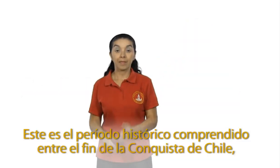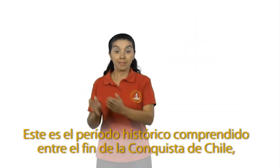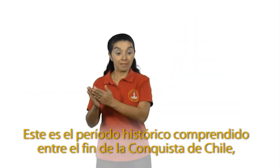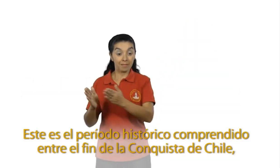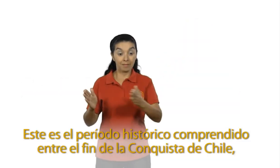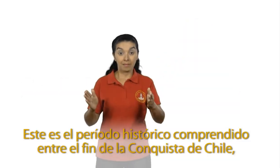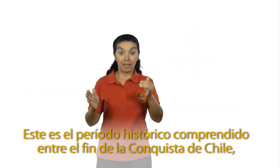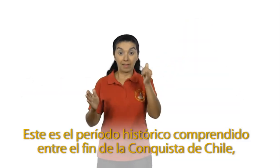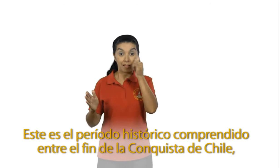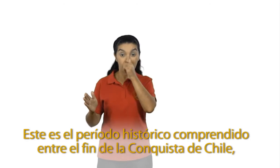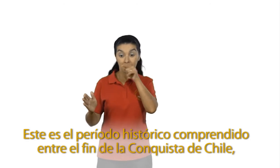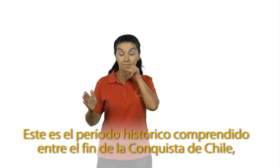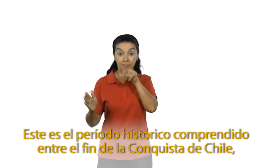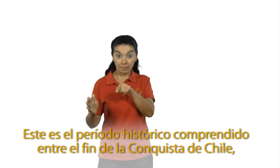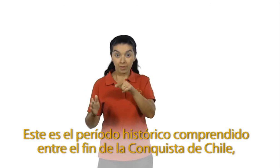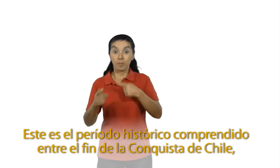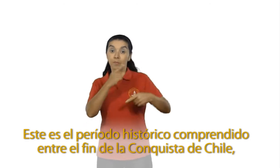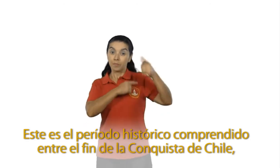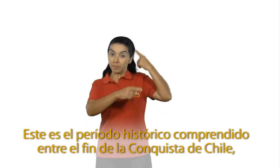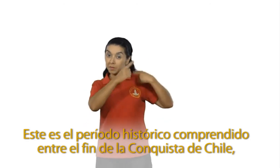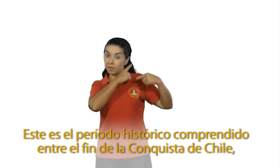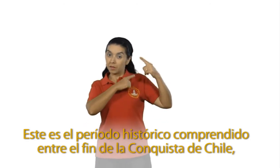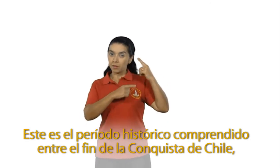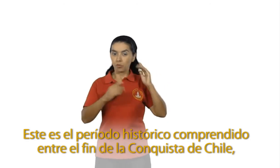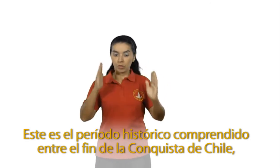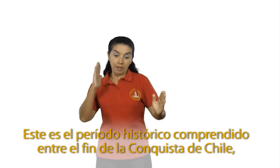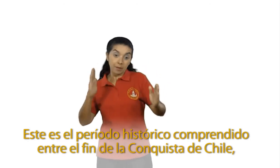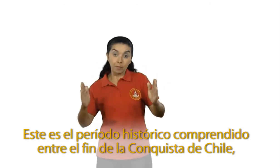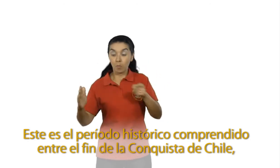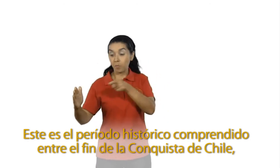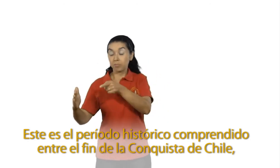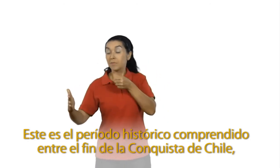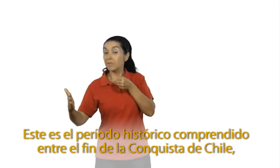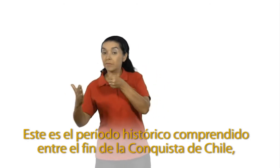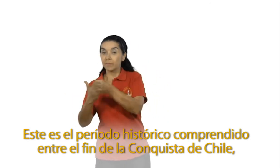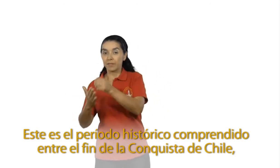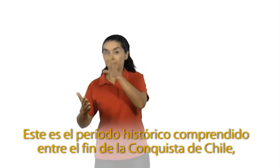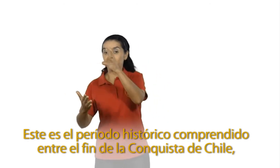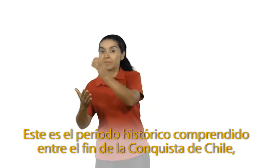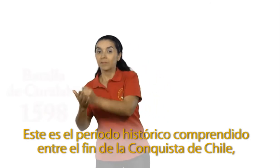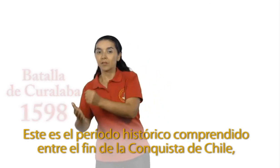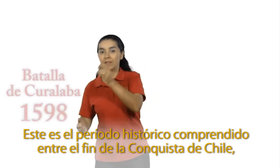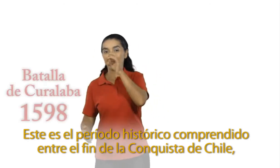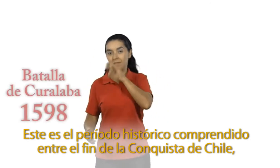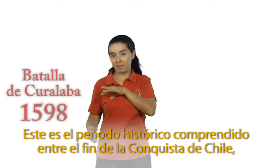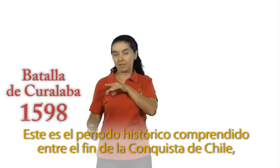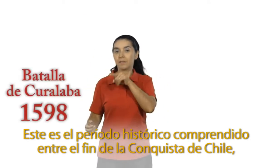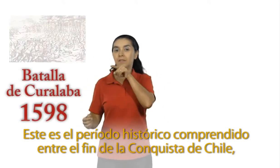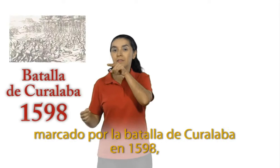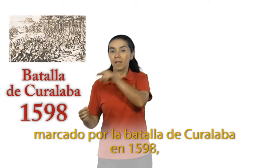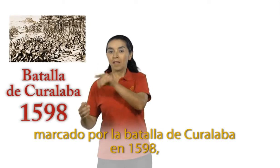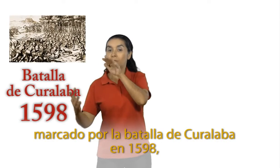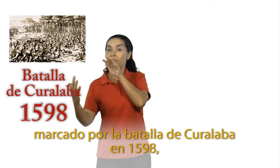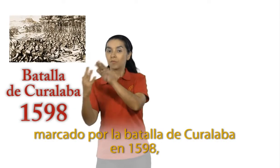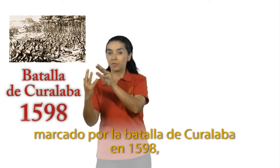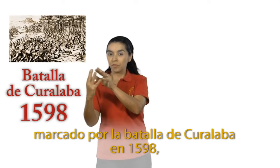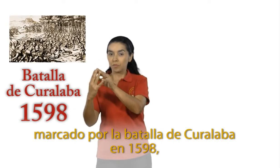Este es el período histórico comprendido entre el fin de la conquista de Chile, marcado por la